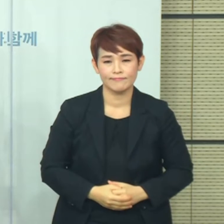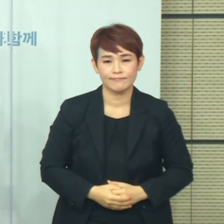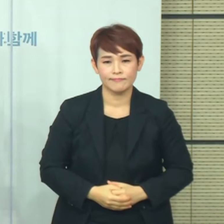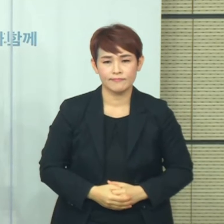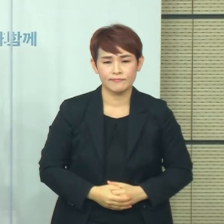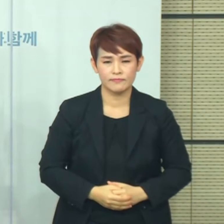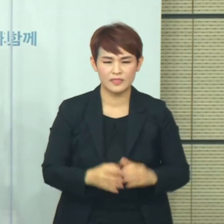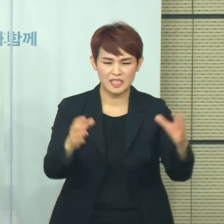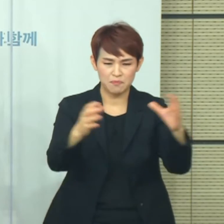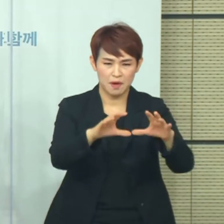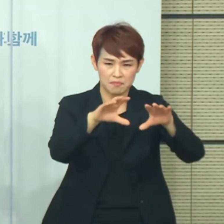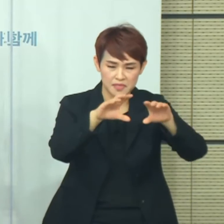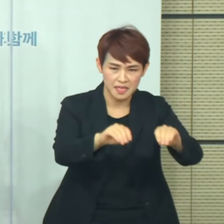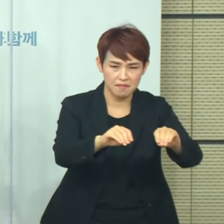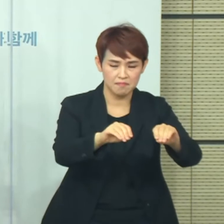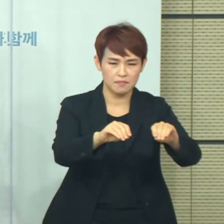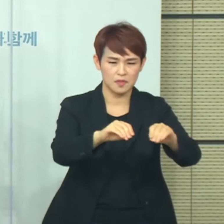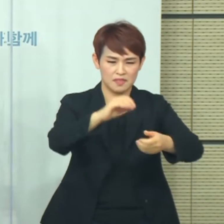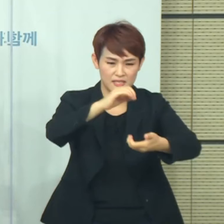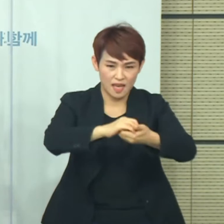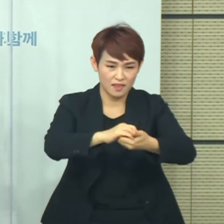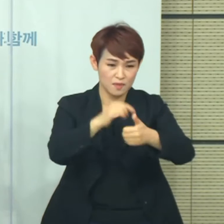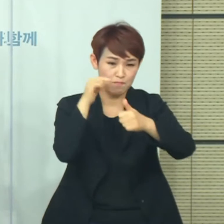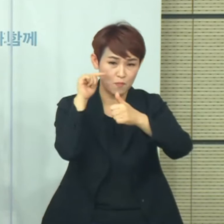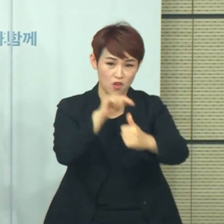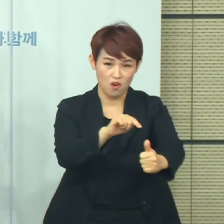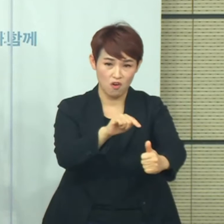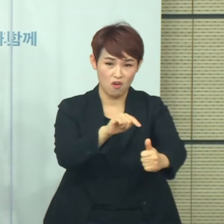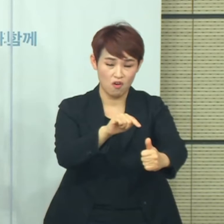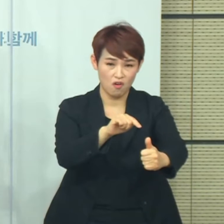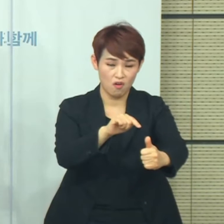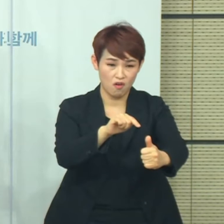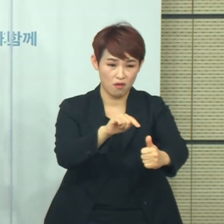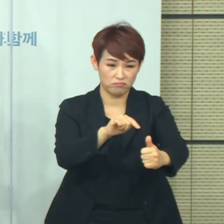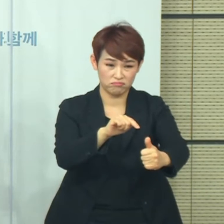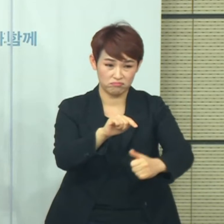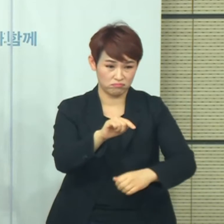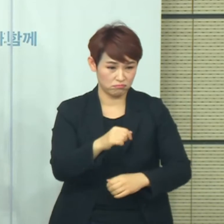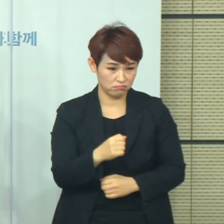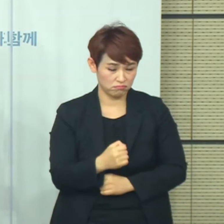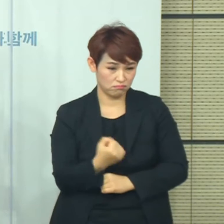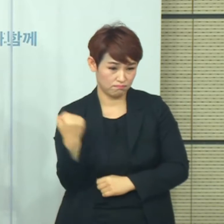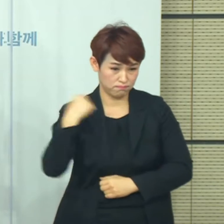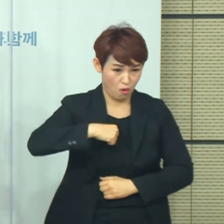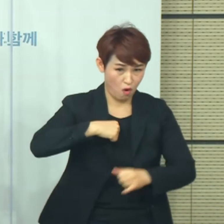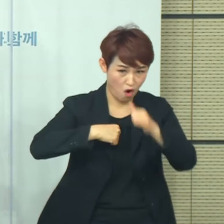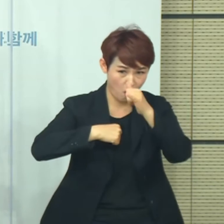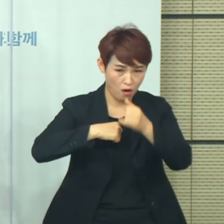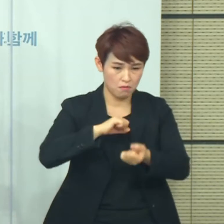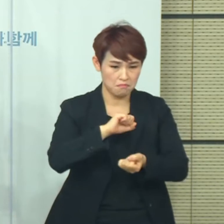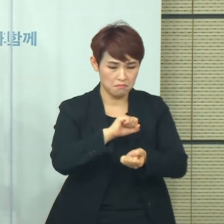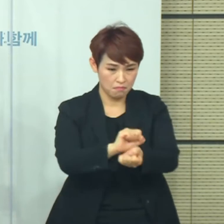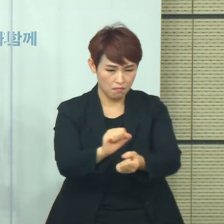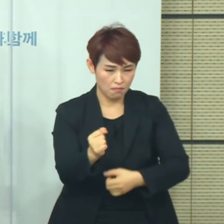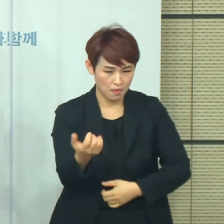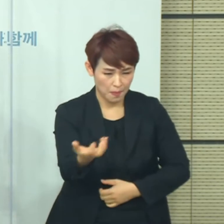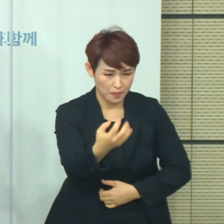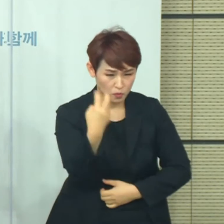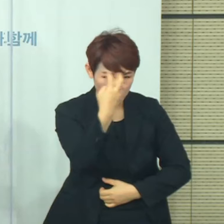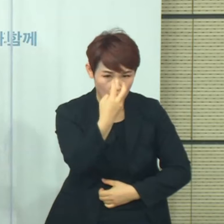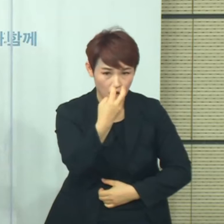한편 집합 제한 금지 명령의 이행을 거부하거나 역학조사와 검사 등의